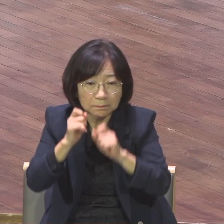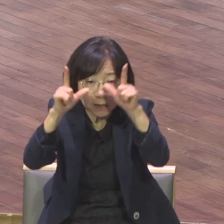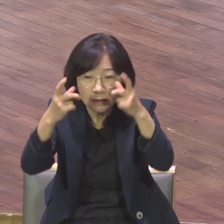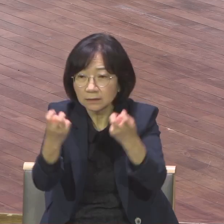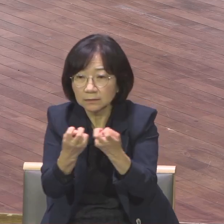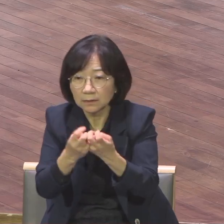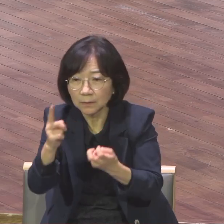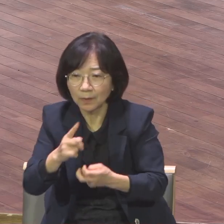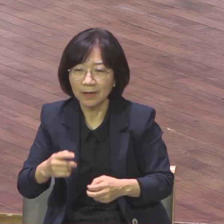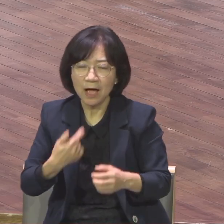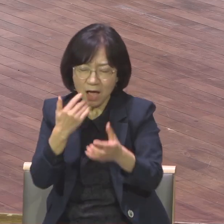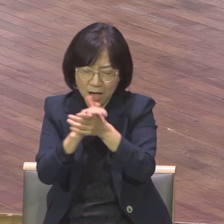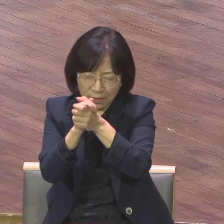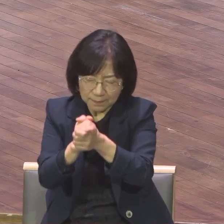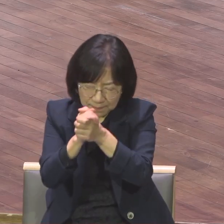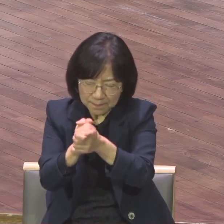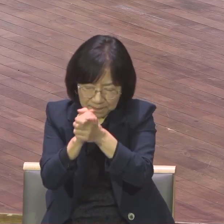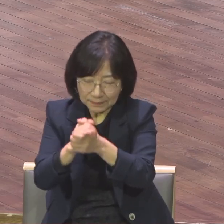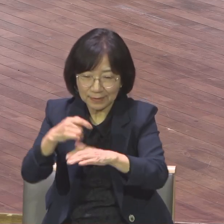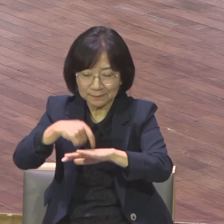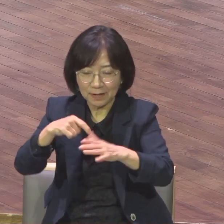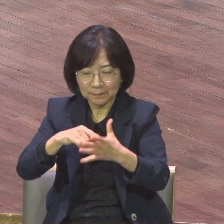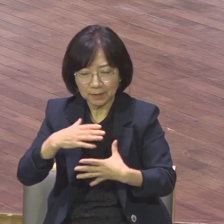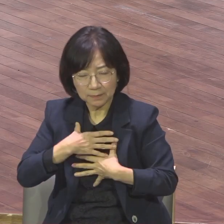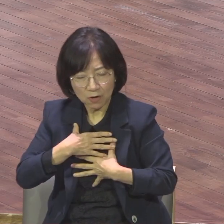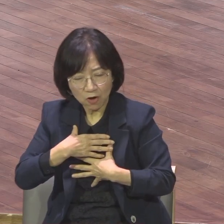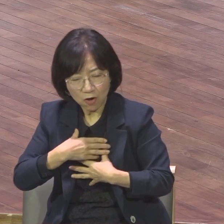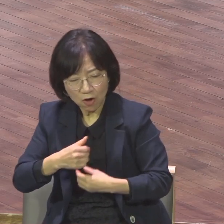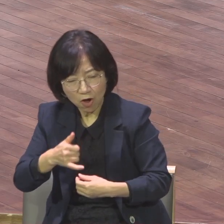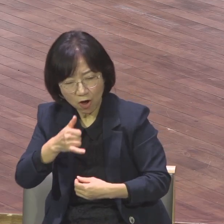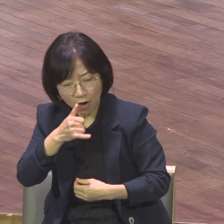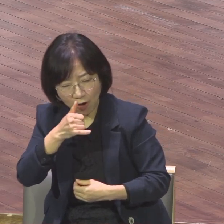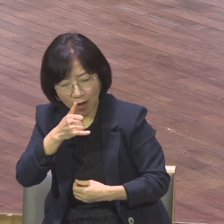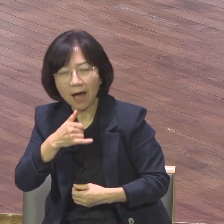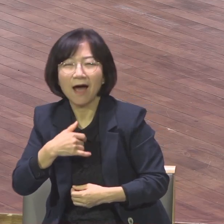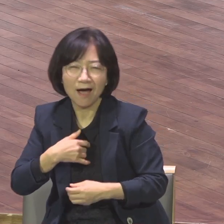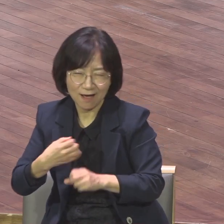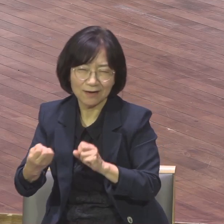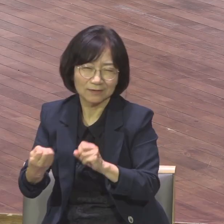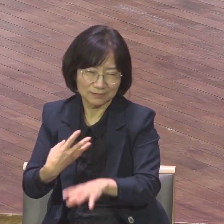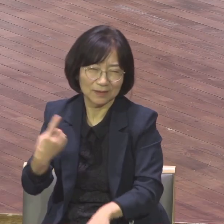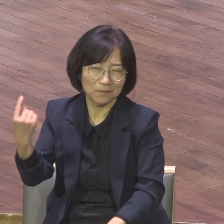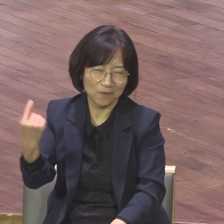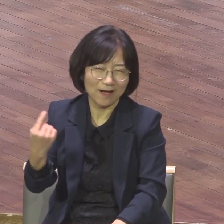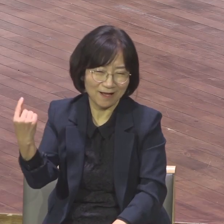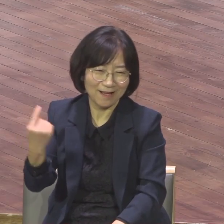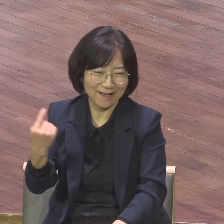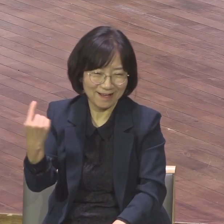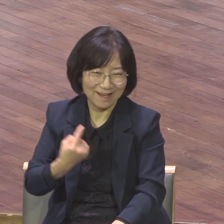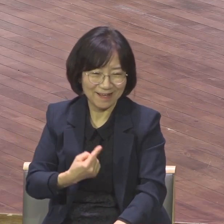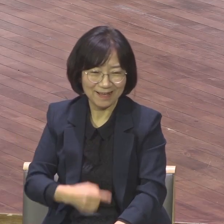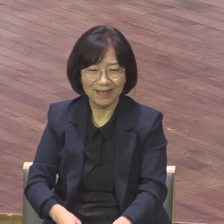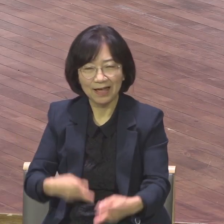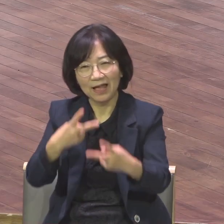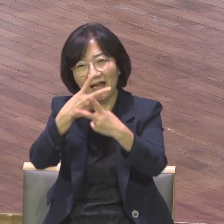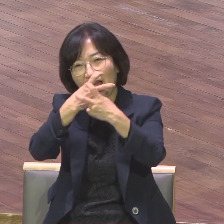편안합니다. 편안의 증거로, 하나님이 사랑하는 증거로 잠을 주시는